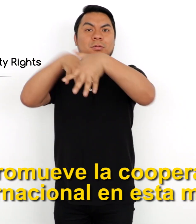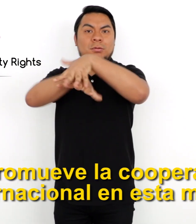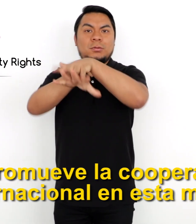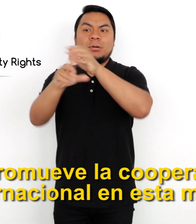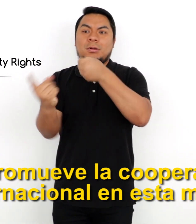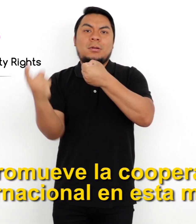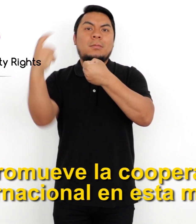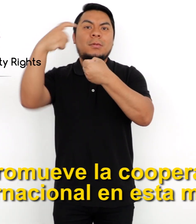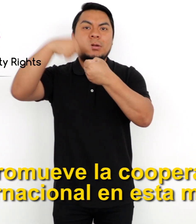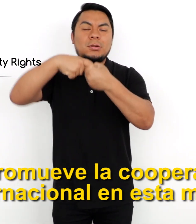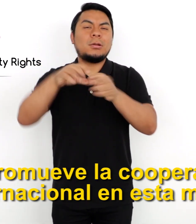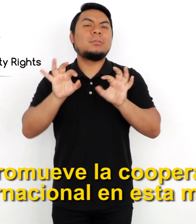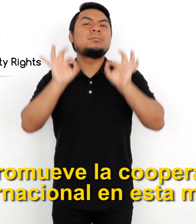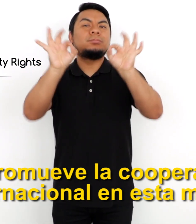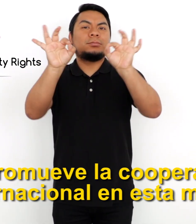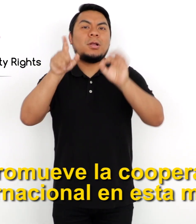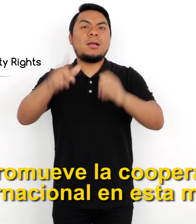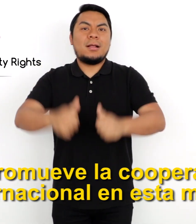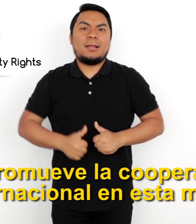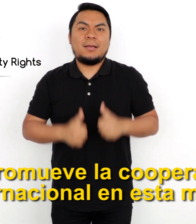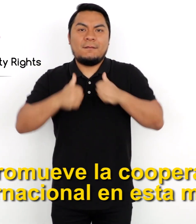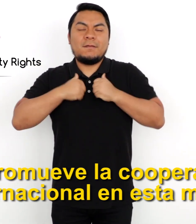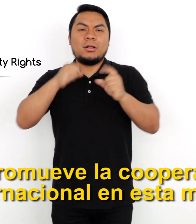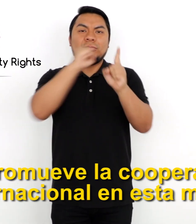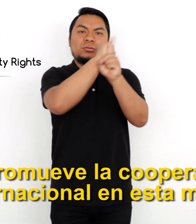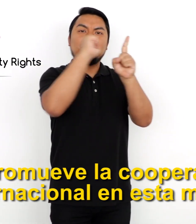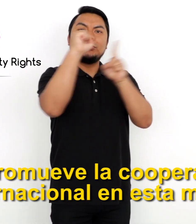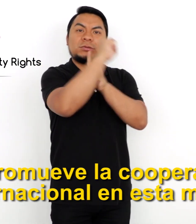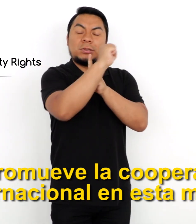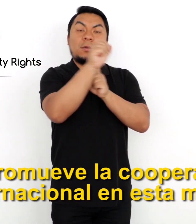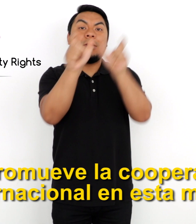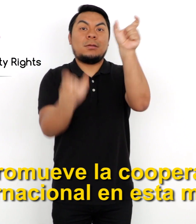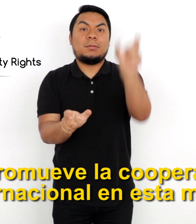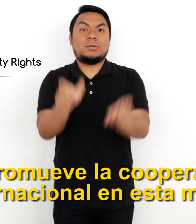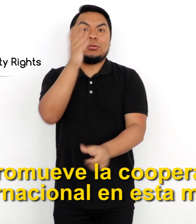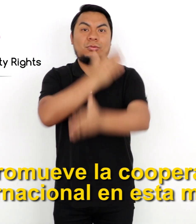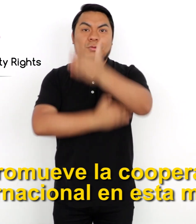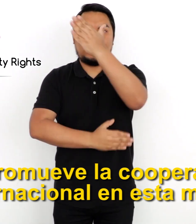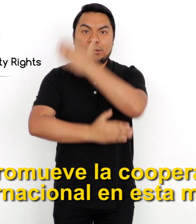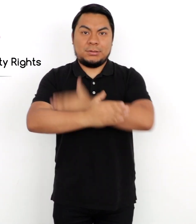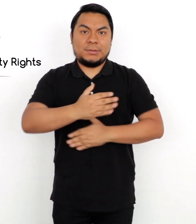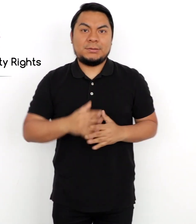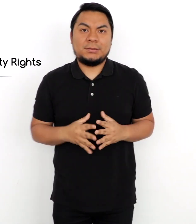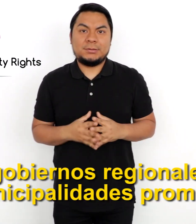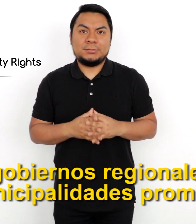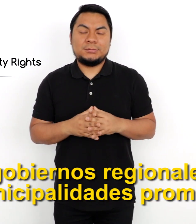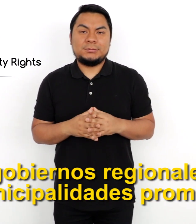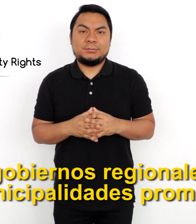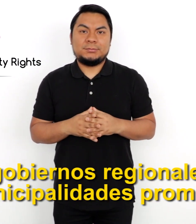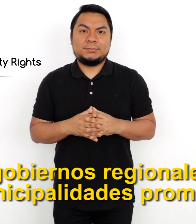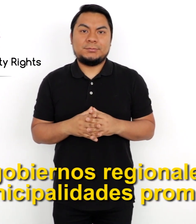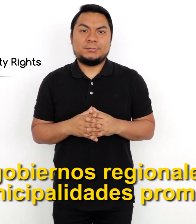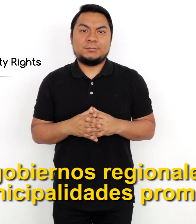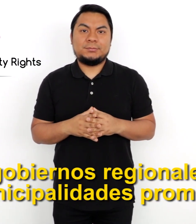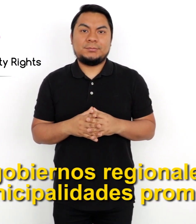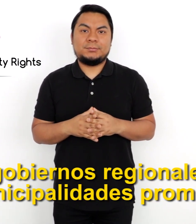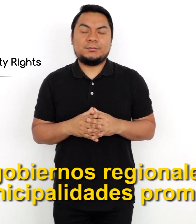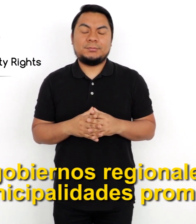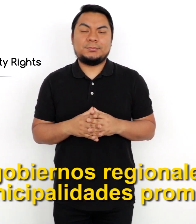Y PROMUEVE LA COOPERACIÓN INTERNACIONAL EN ESTA MATERIA Los gobiernos regionales y